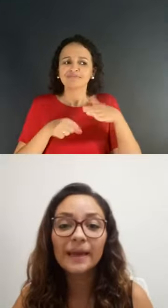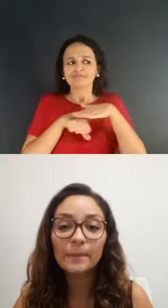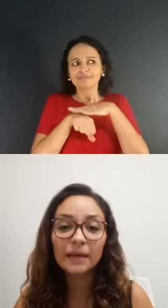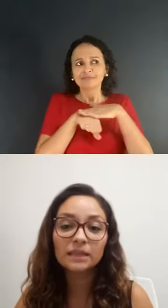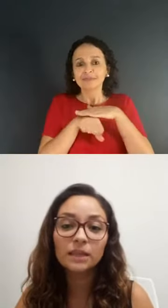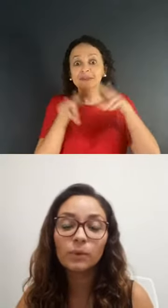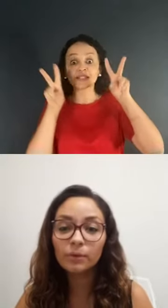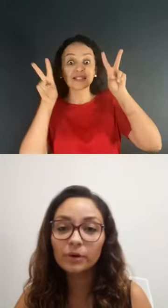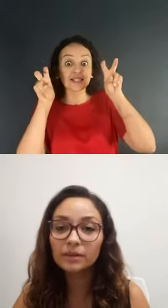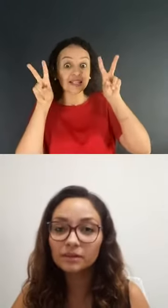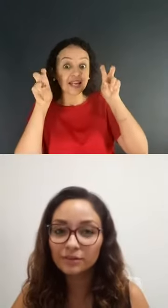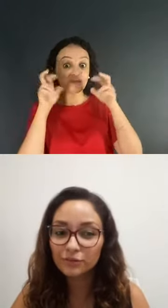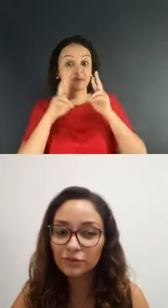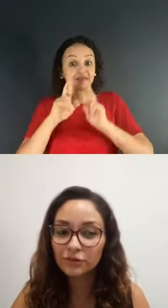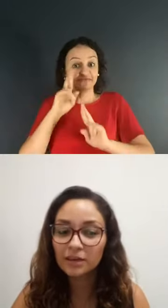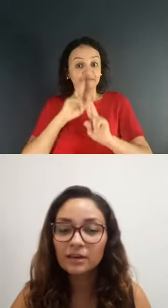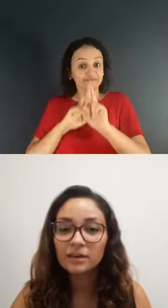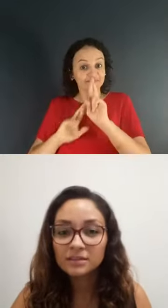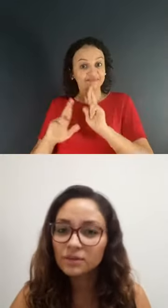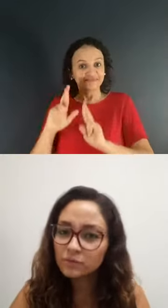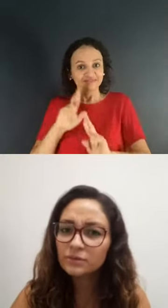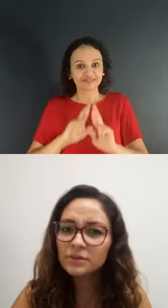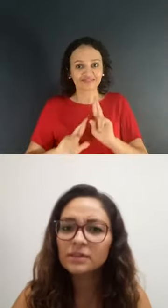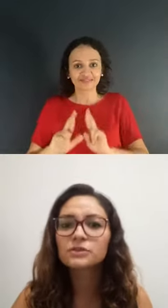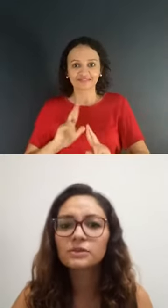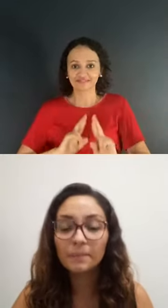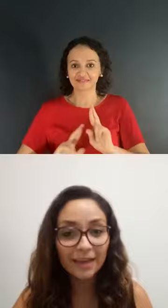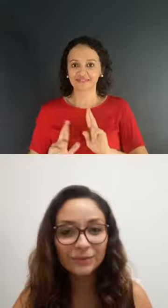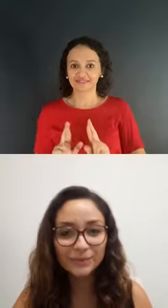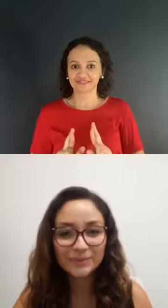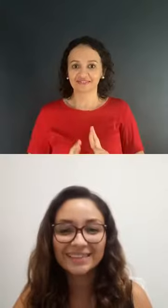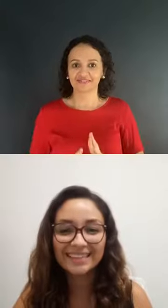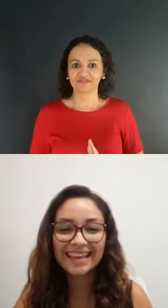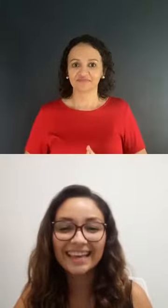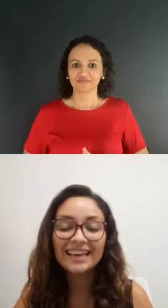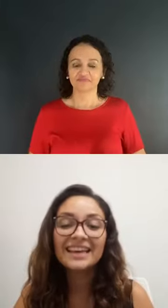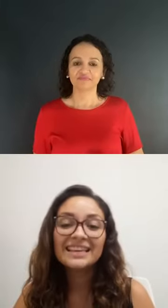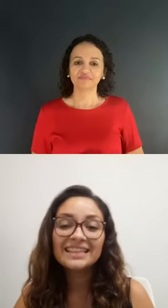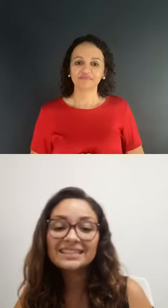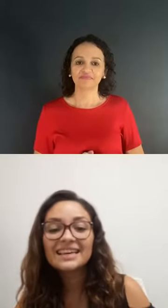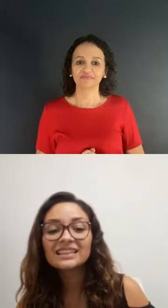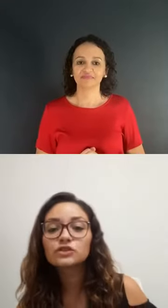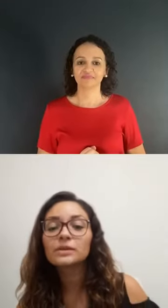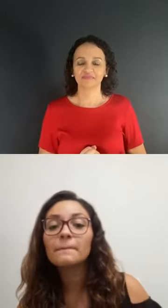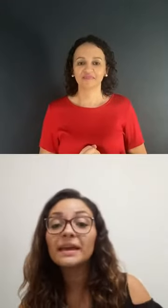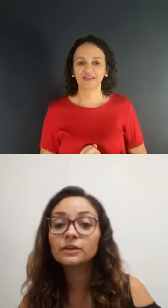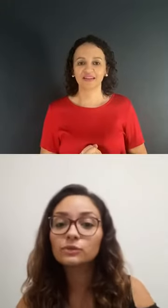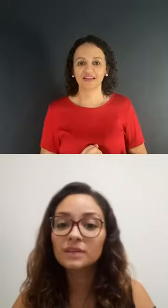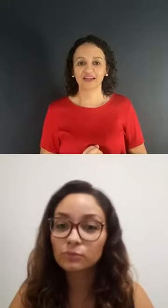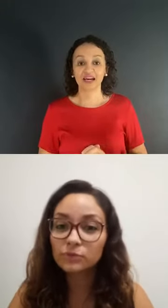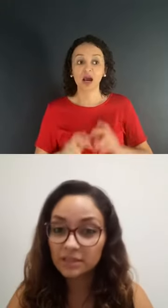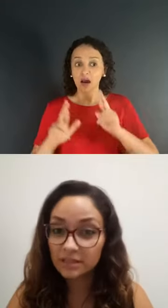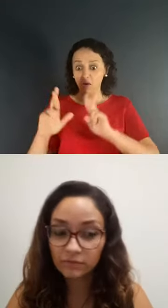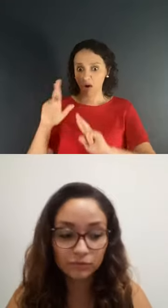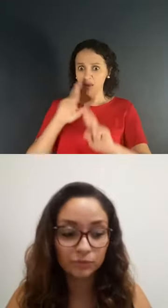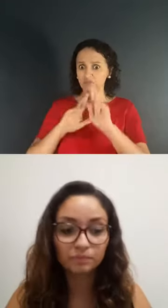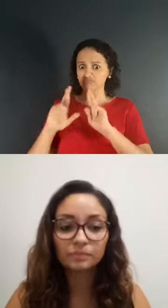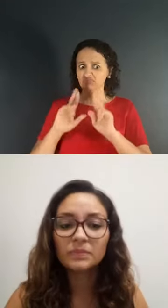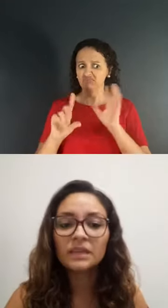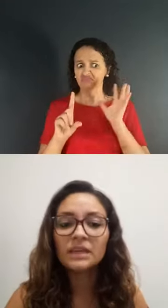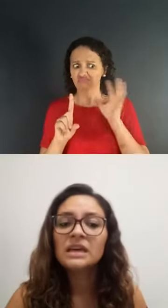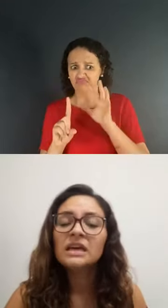esse tema que é tão importante, que são os nossos relacionamentos, né? E esses relacionamentos